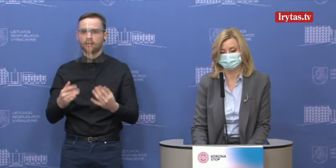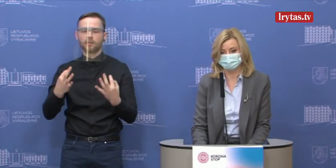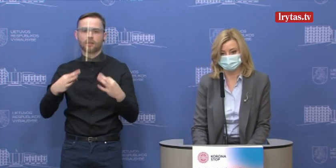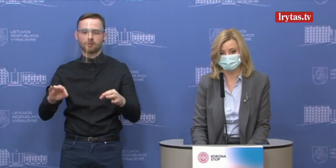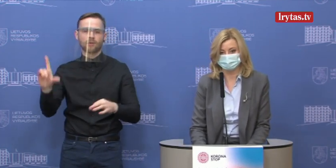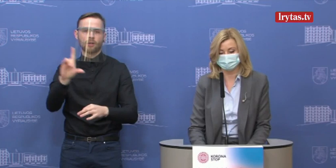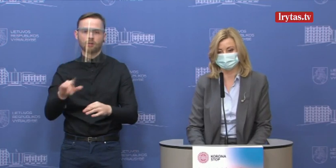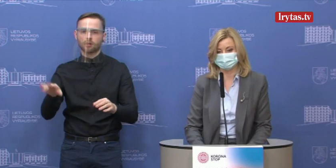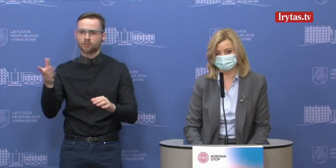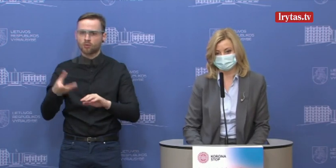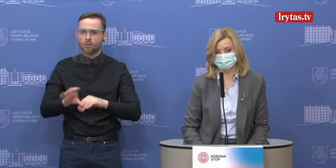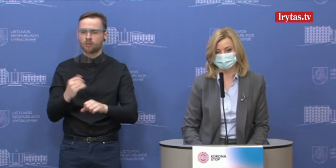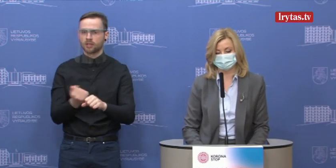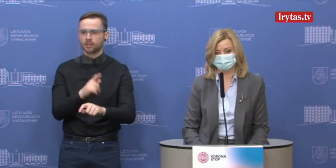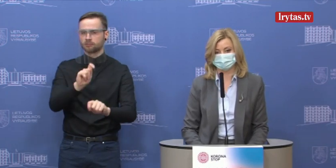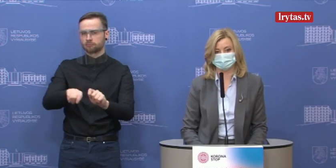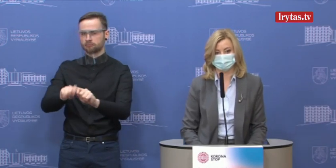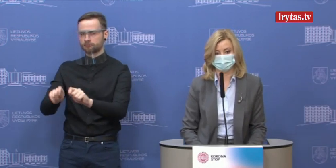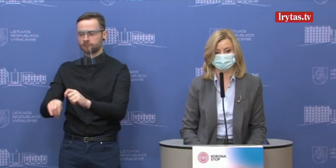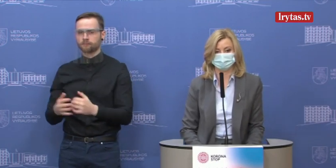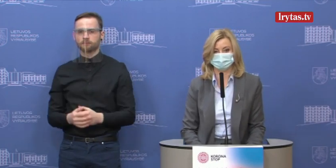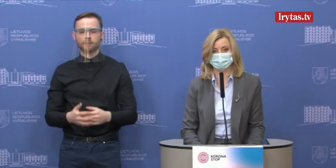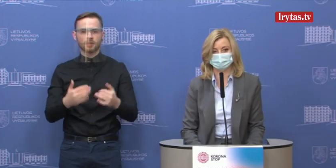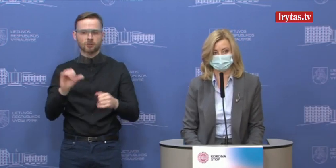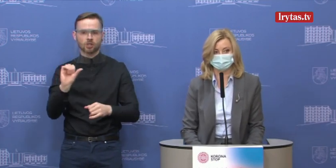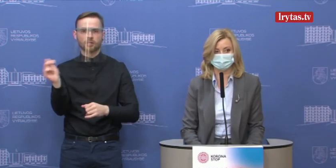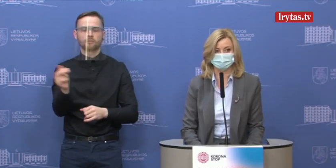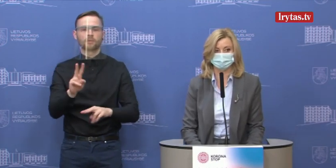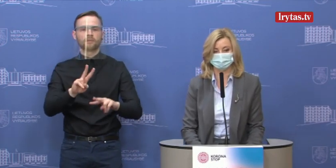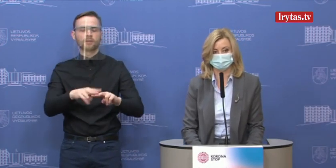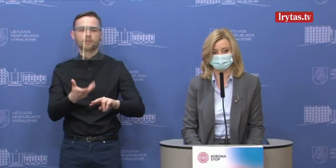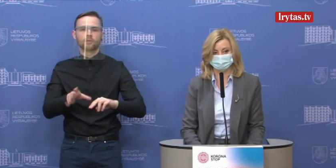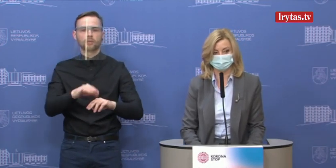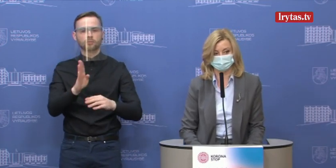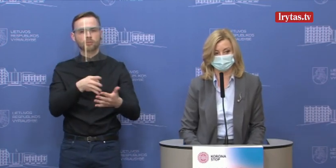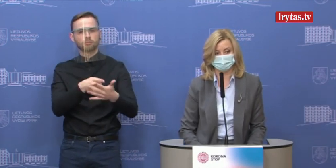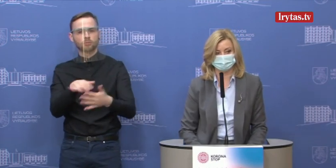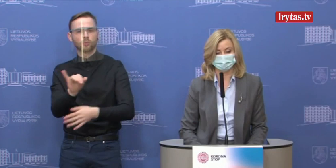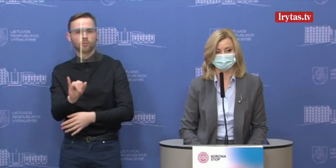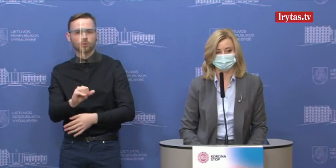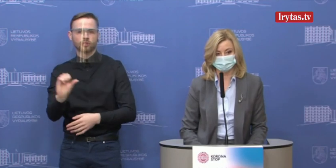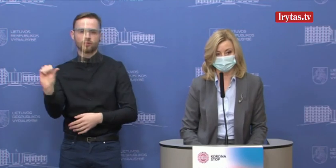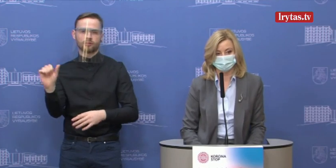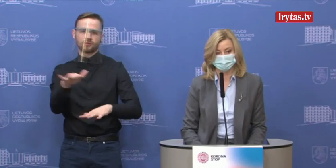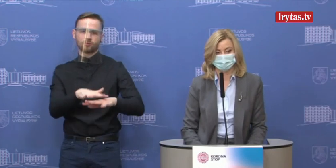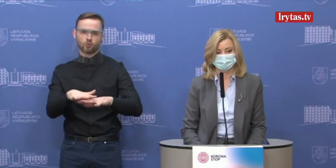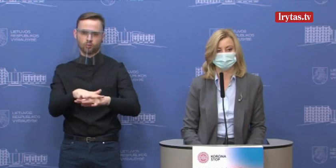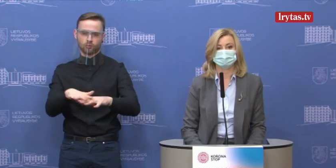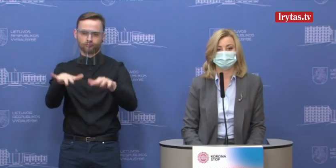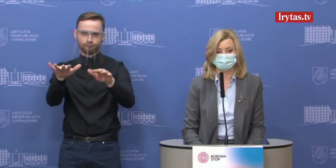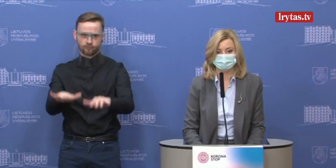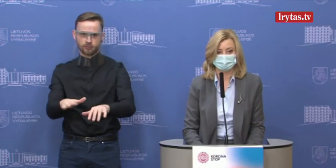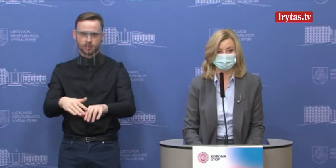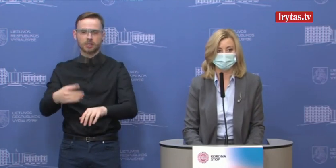atveju dėmesys šį savaitgalį bus kreipiamas į turgavietės, kur praeito savaitgalių duomenys nedžiugino. Ir